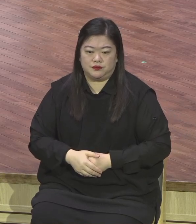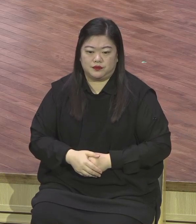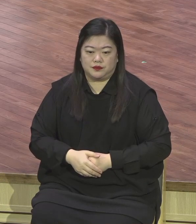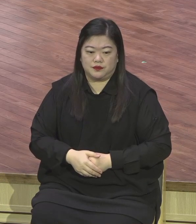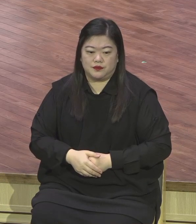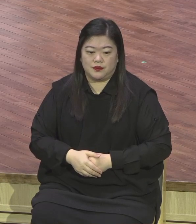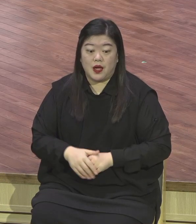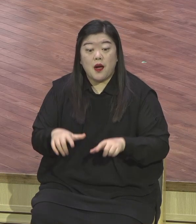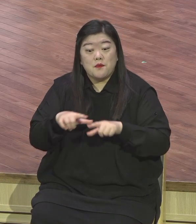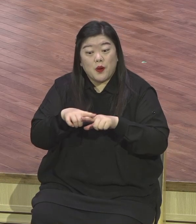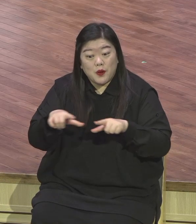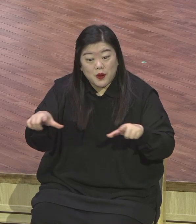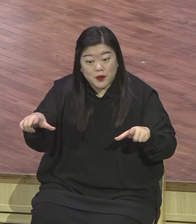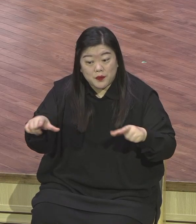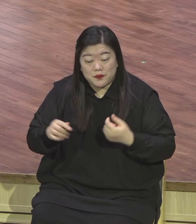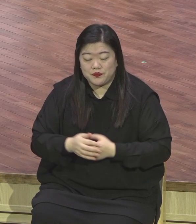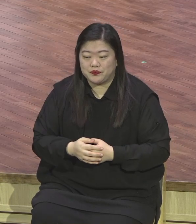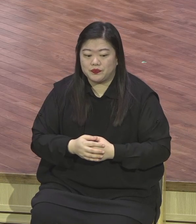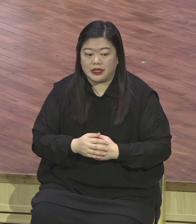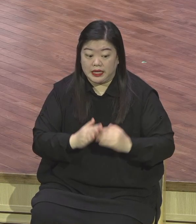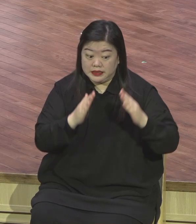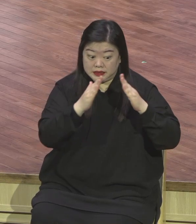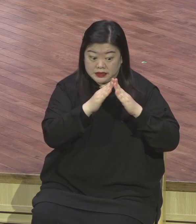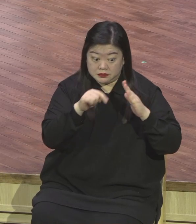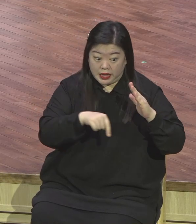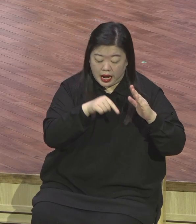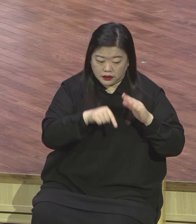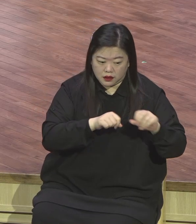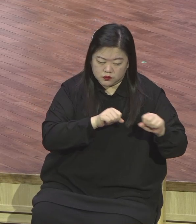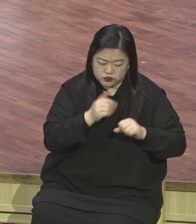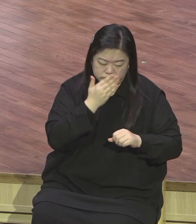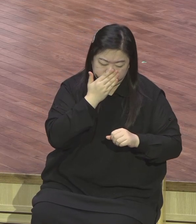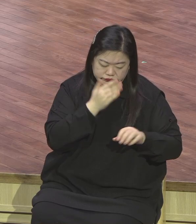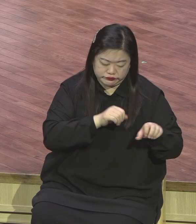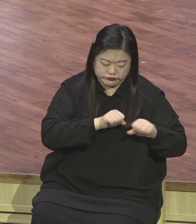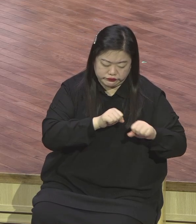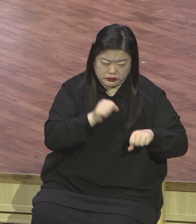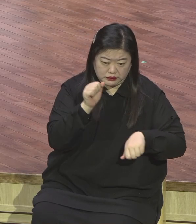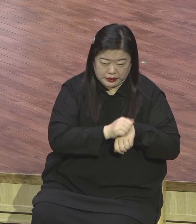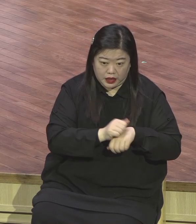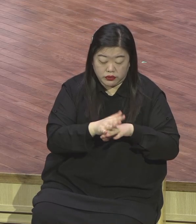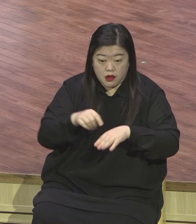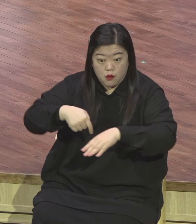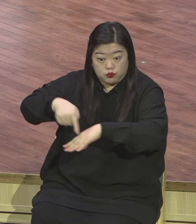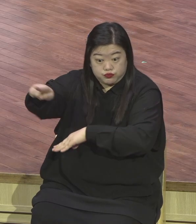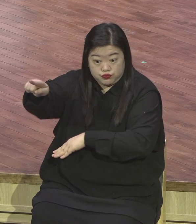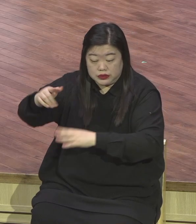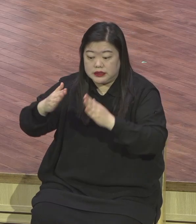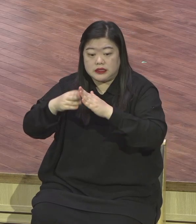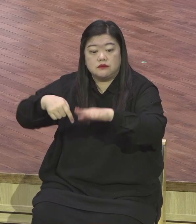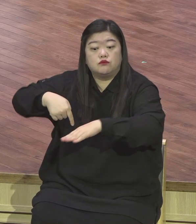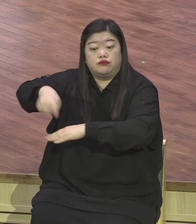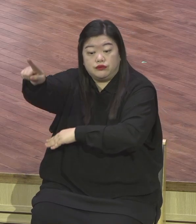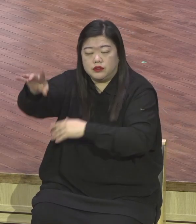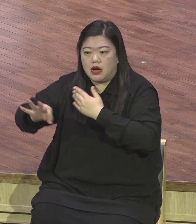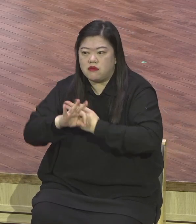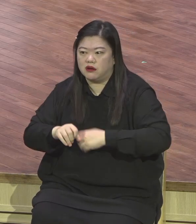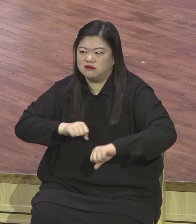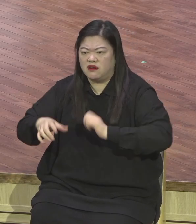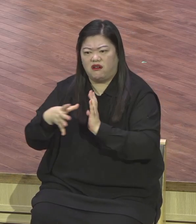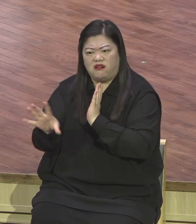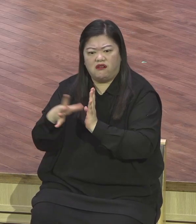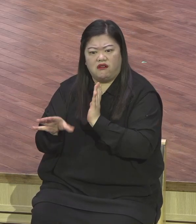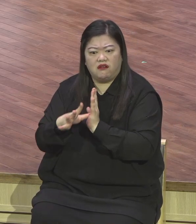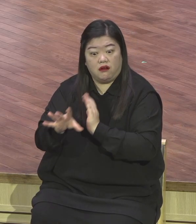나오면 안 그렇다니까 공격적으로 항상 많아요. 뭐든지 가놓고 자기의식이 너무 많아가지고 그러니까 그때 교회에서